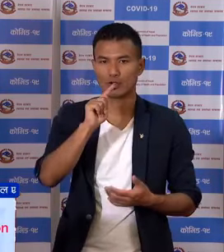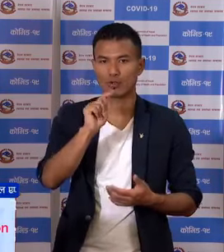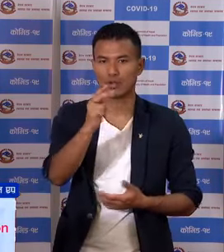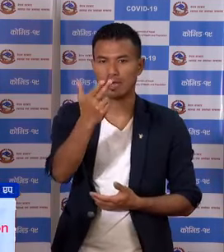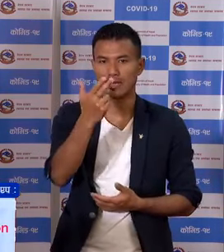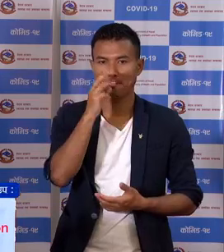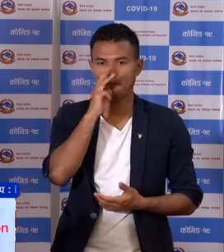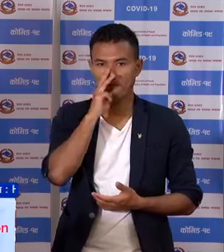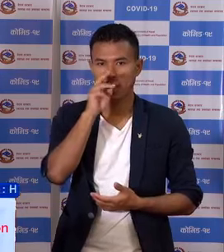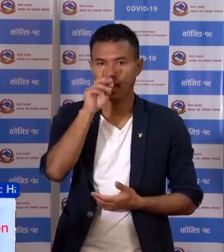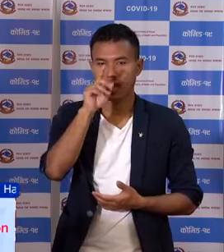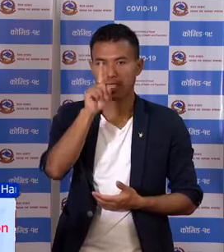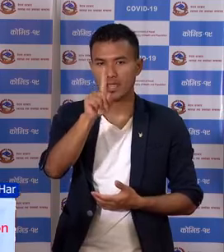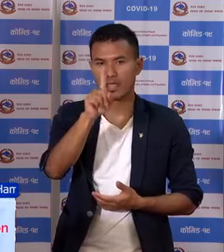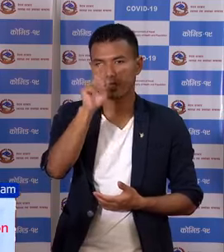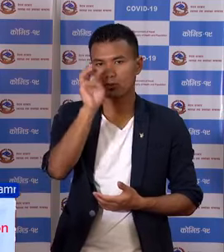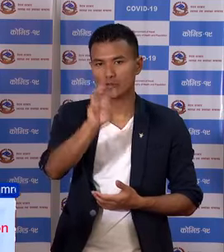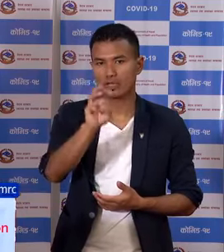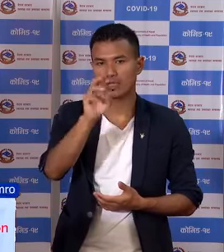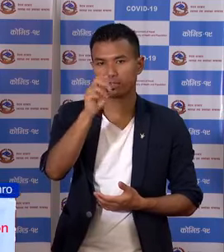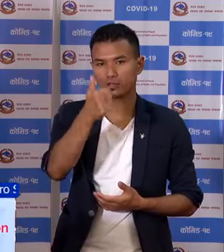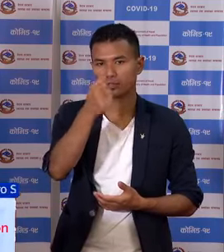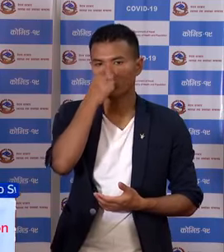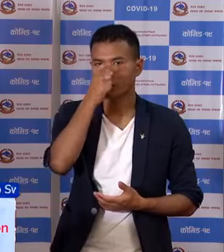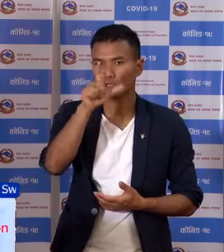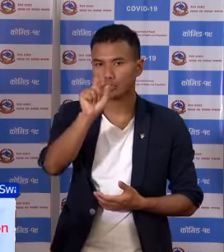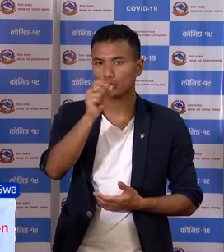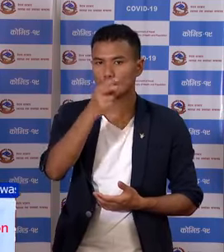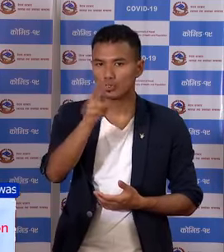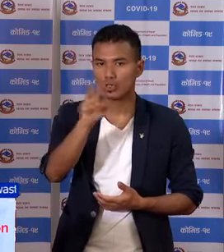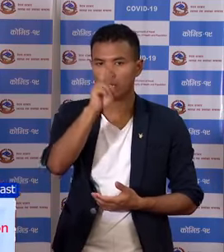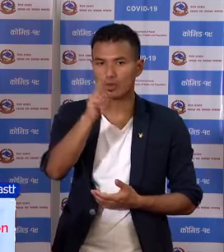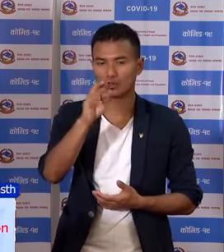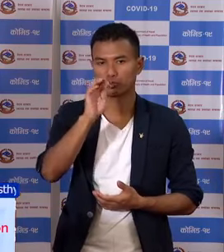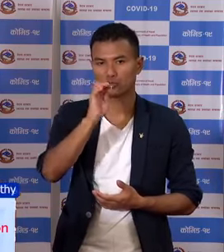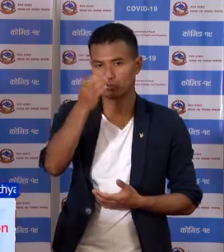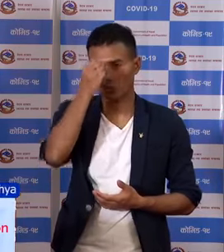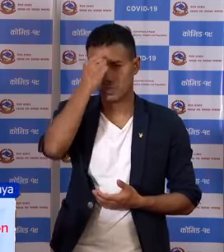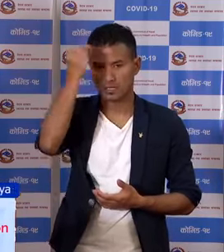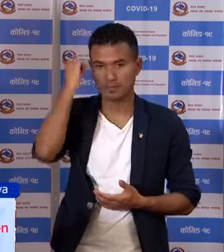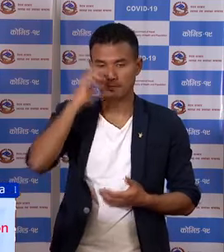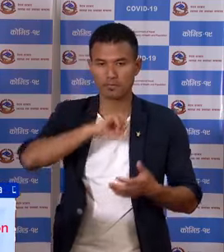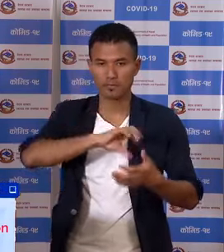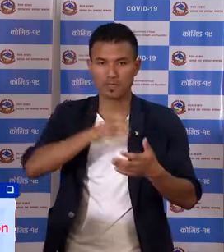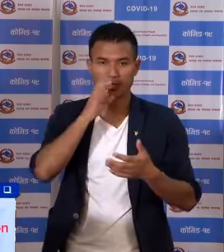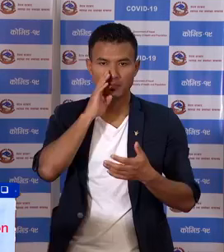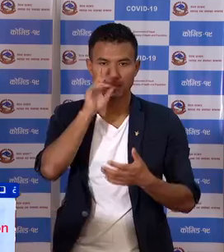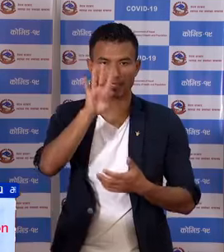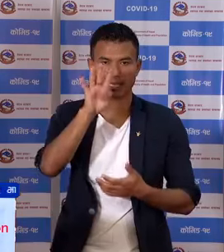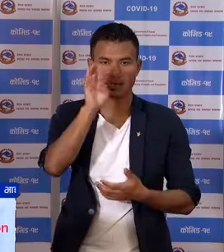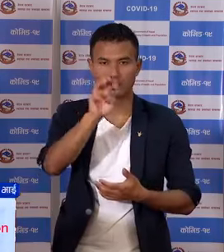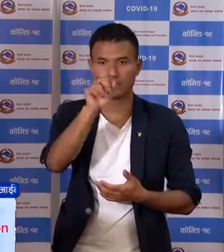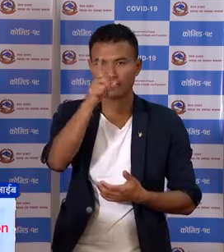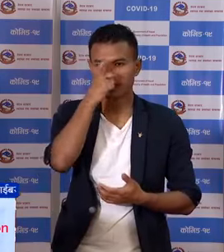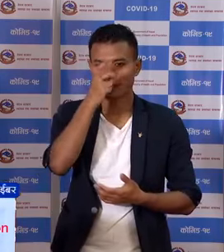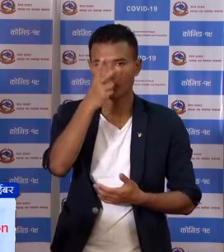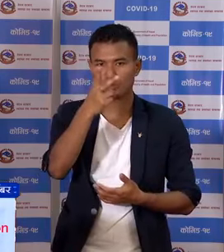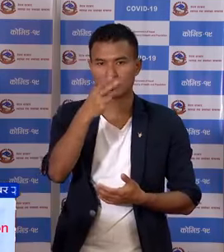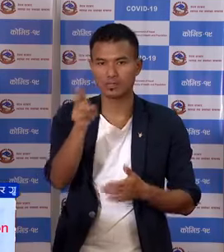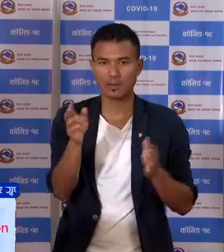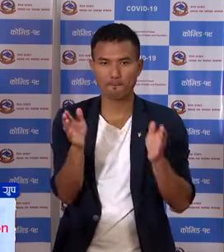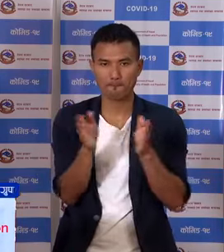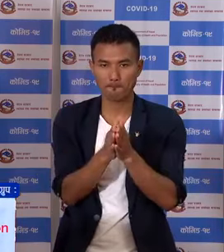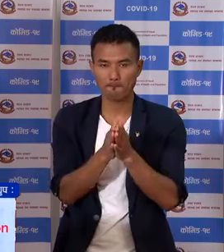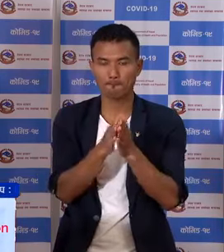क्रोनाली परदेश मां 1670 जाना, रवस्षुदृपसिन परदेश मां 4102 जाना गरी,